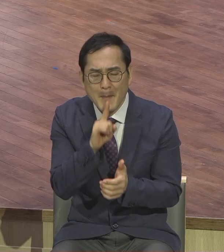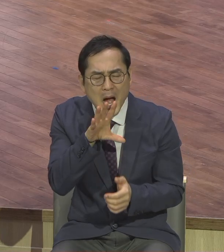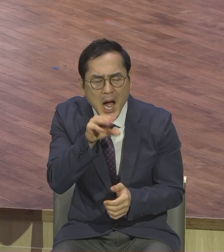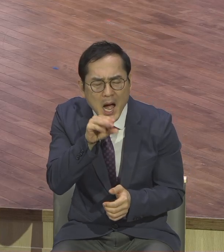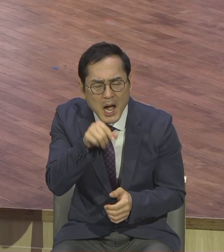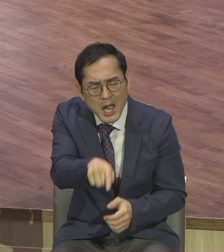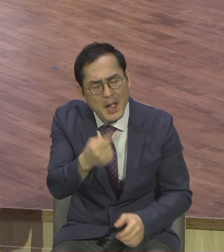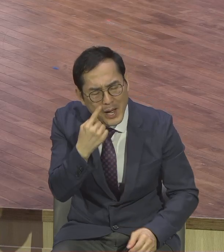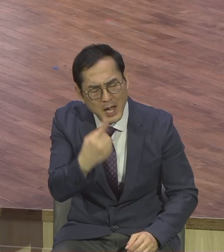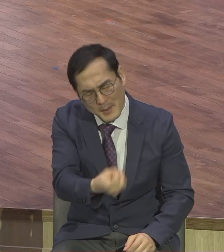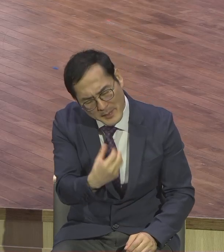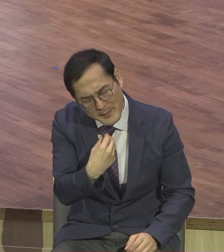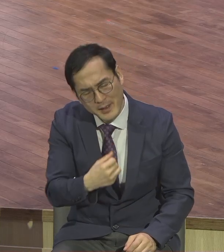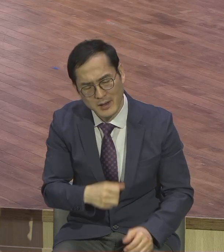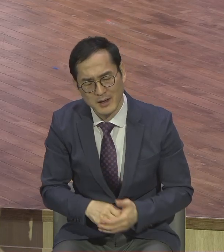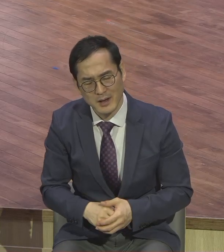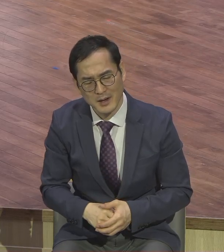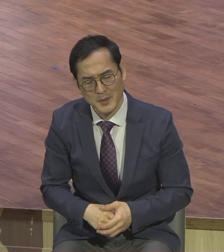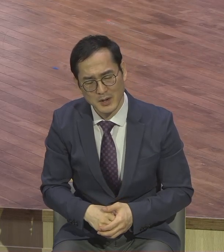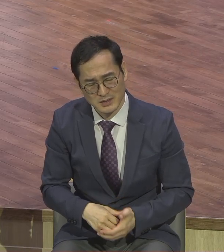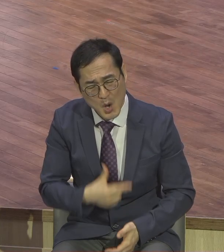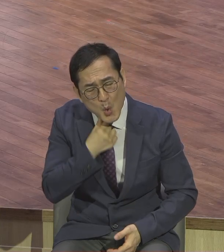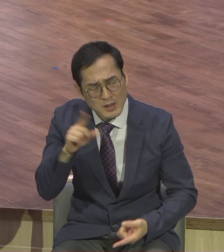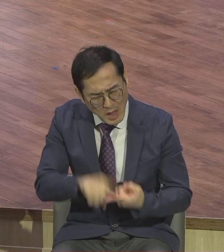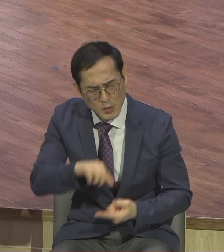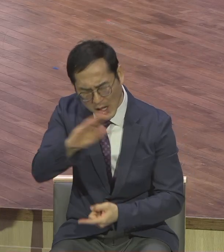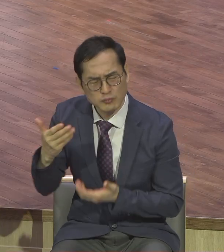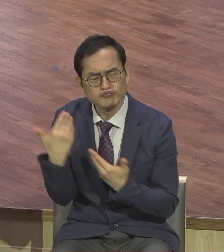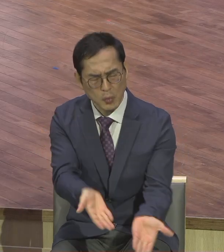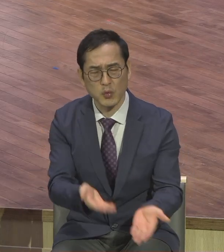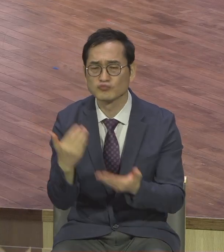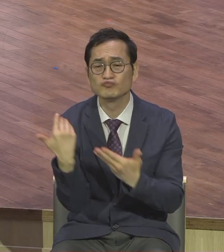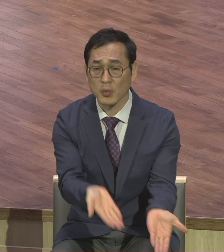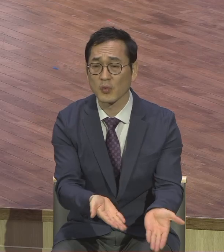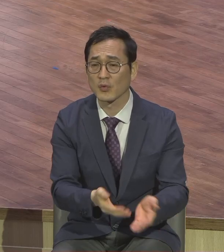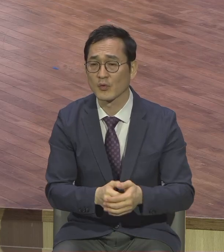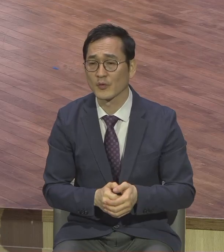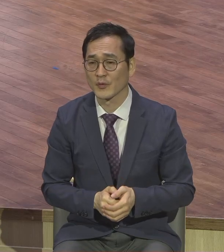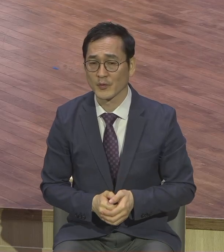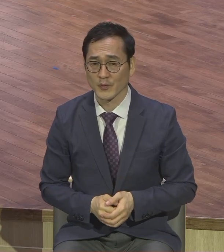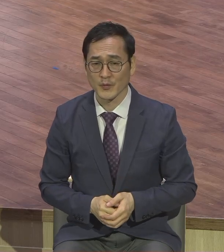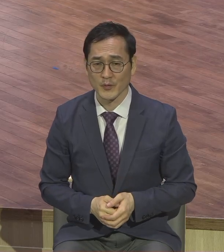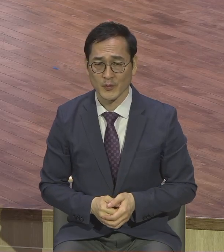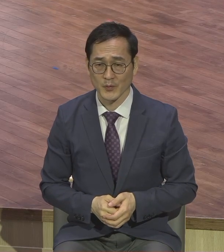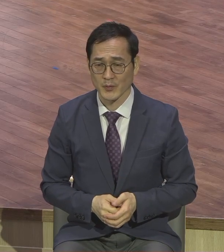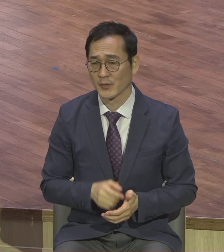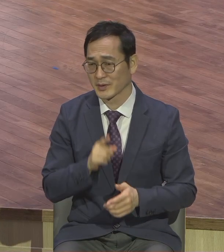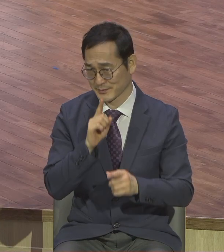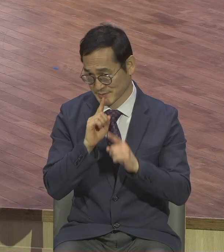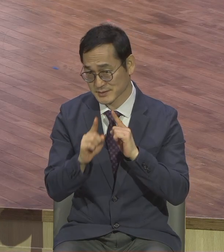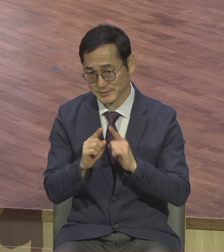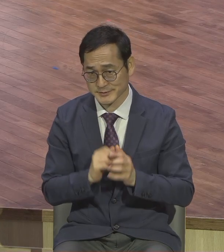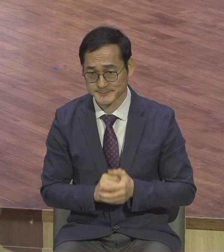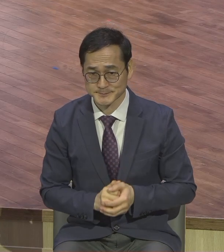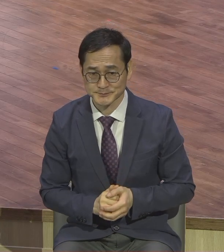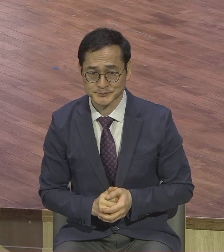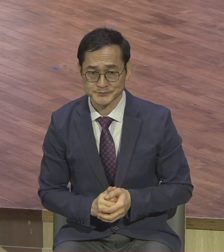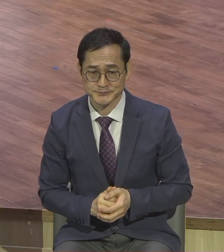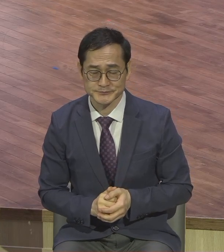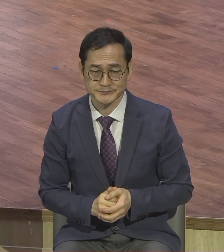다 기도의 입을 크게 열면 만족하게 하나님이 다 채워주시겠다. 응답하시겠다는